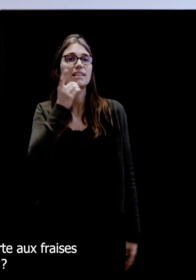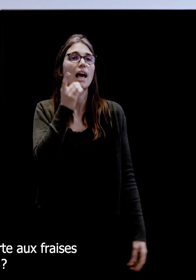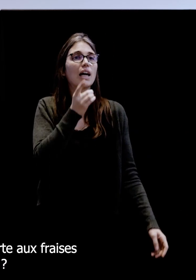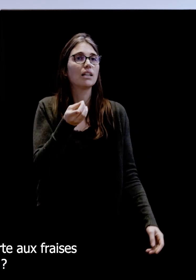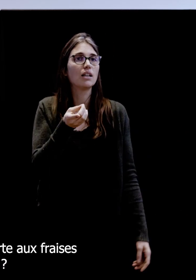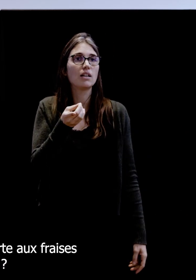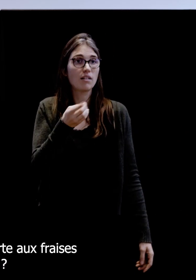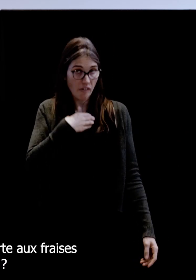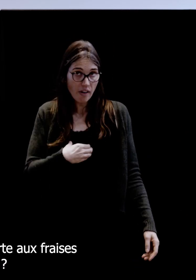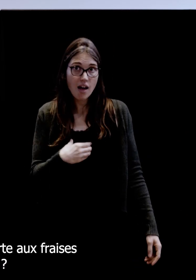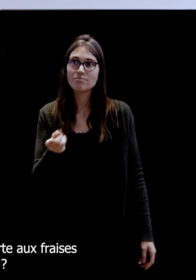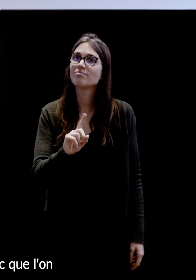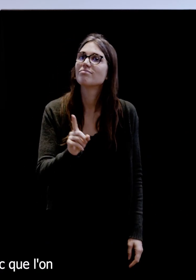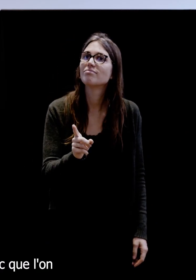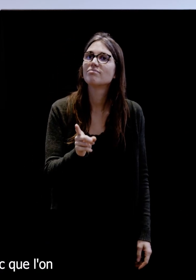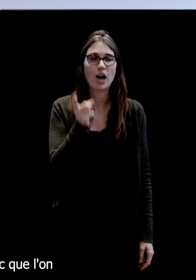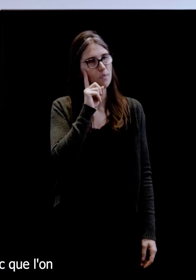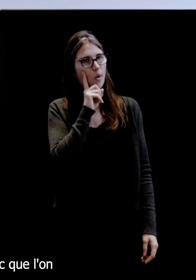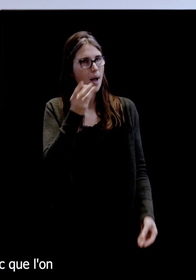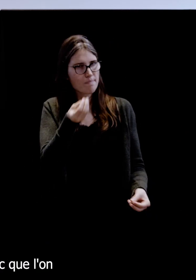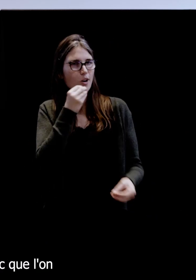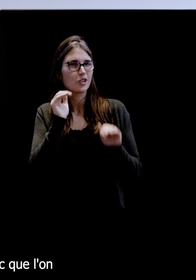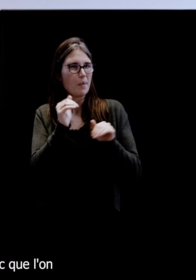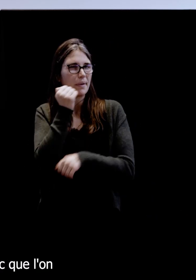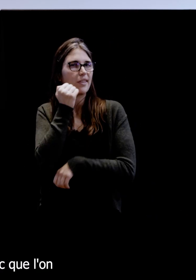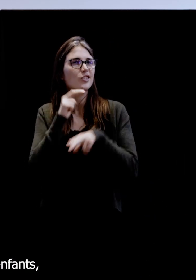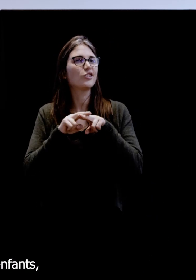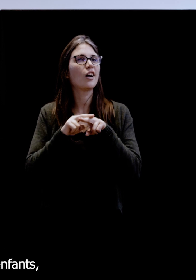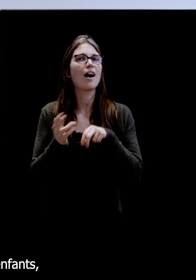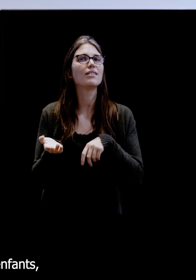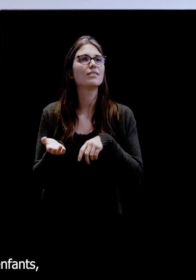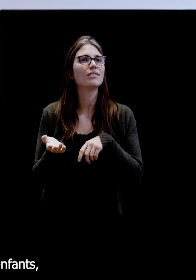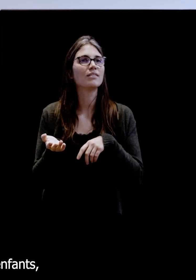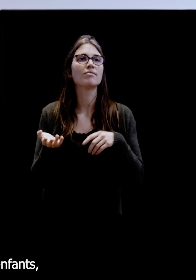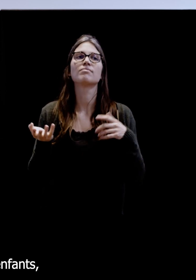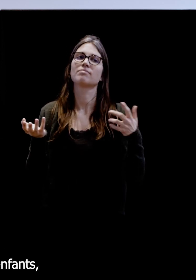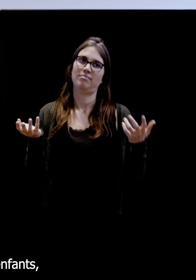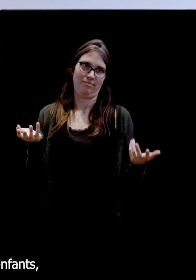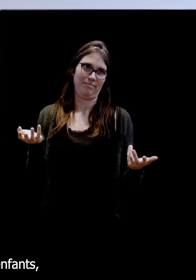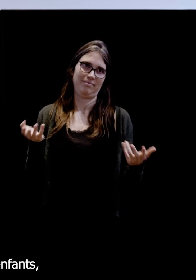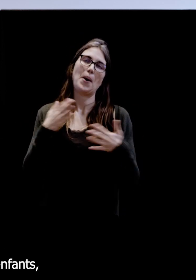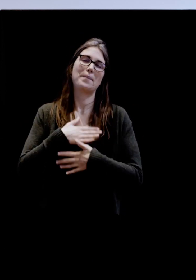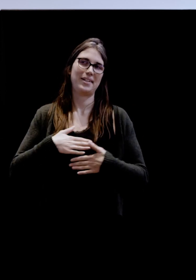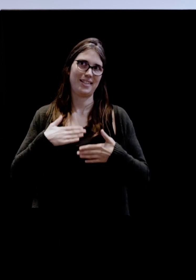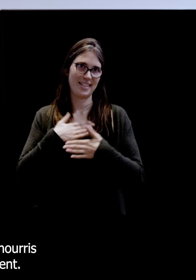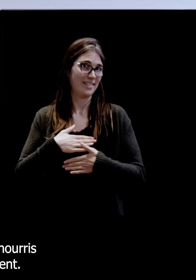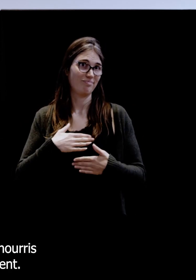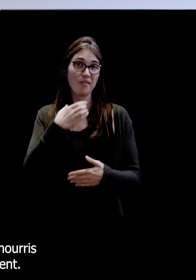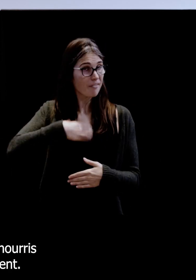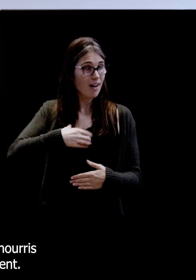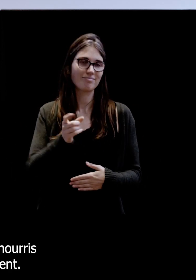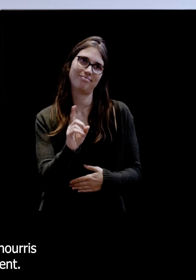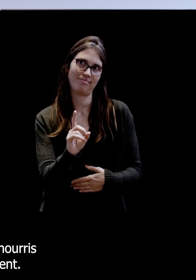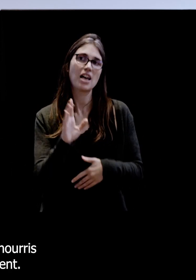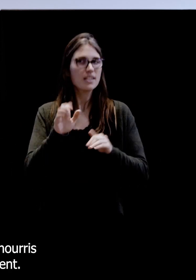tarte aux fraises à la fin du repas? Ok. Donc ça, c'est un truc que l'on peut essayer de faire acquérir aux enfants, même quand ils